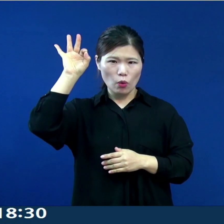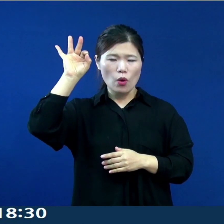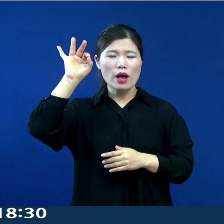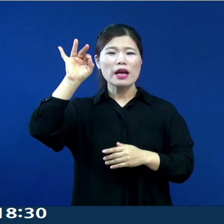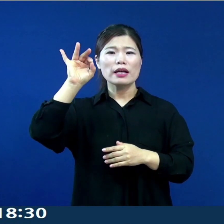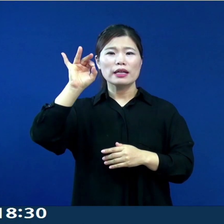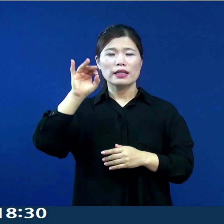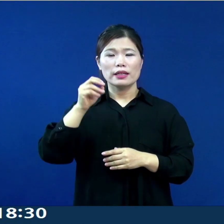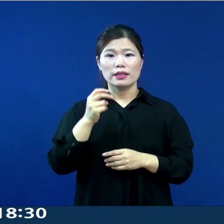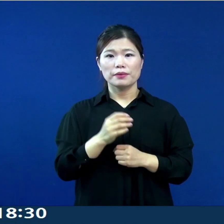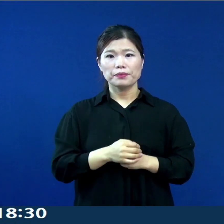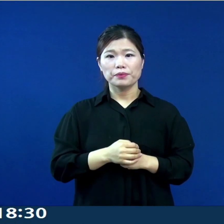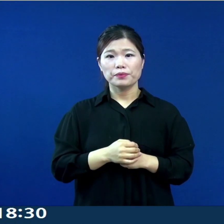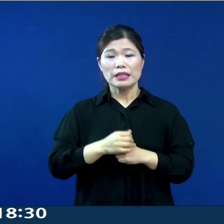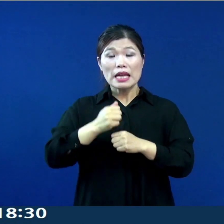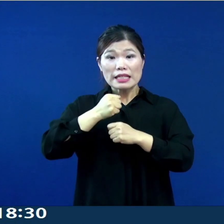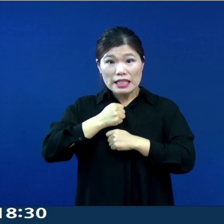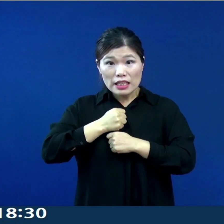산 사람들은 누구나